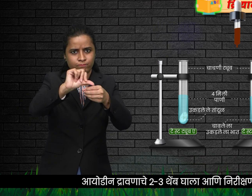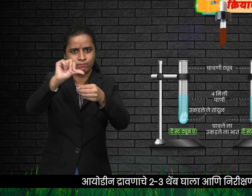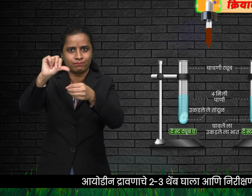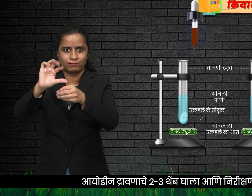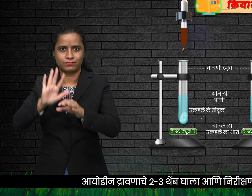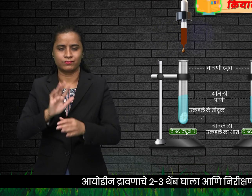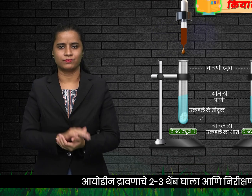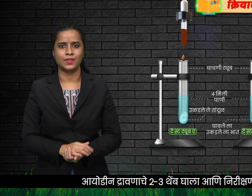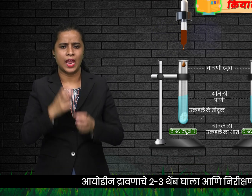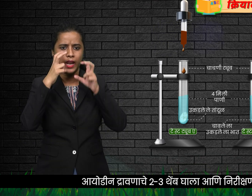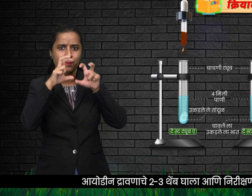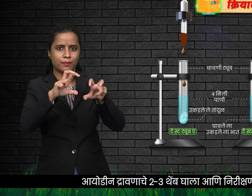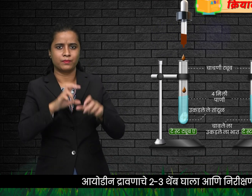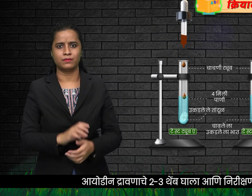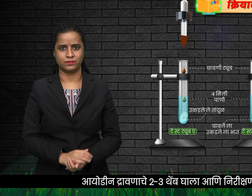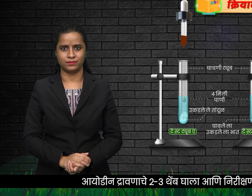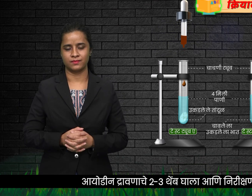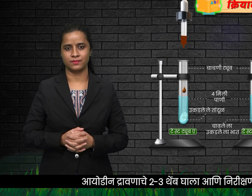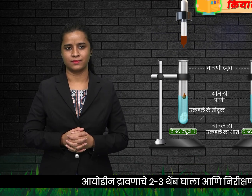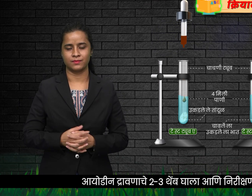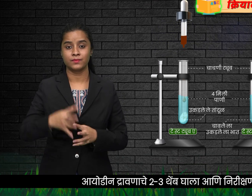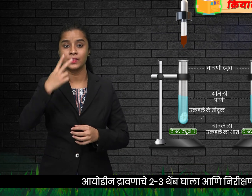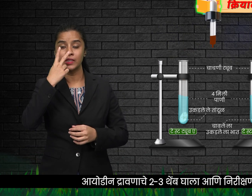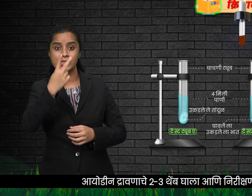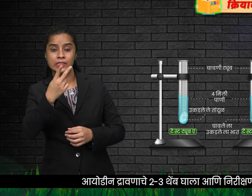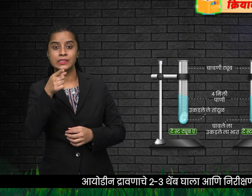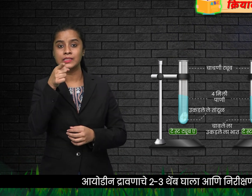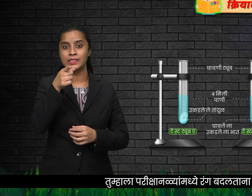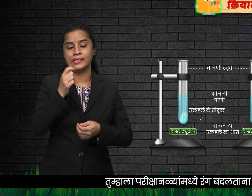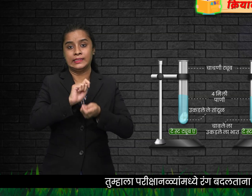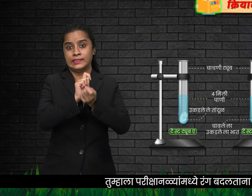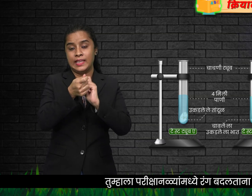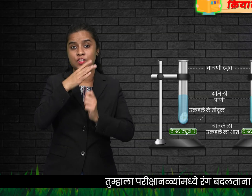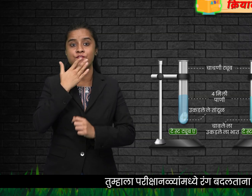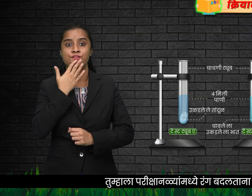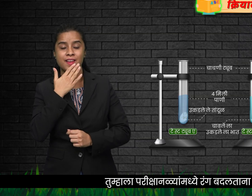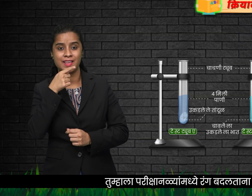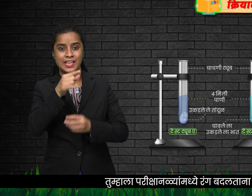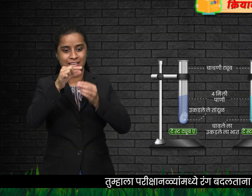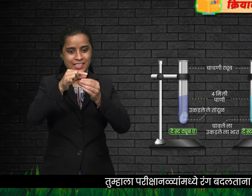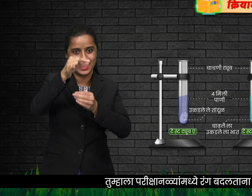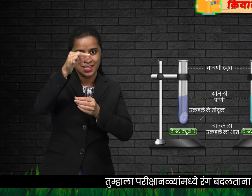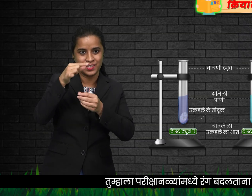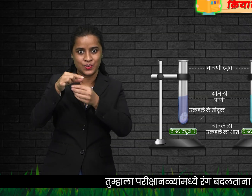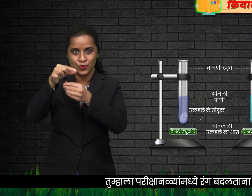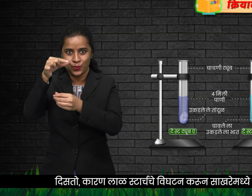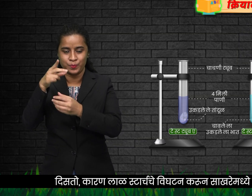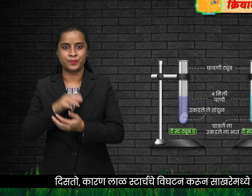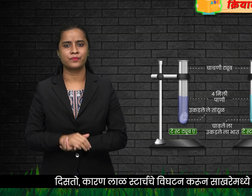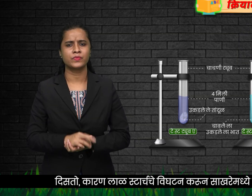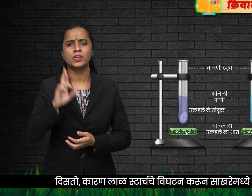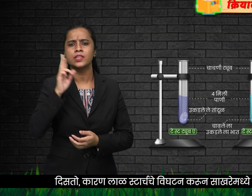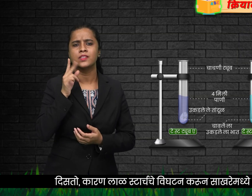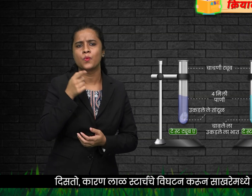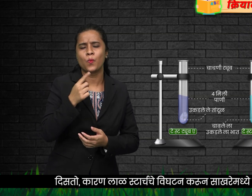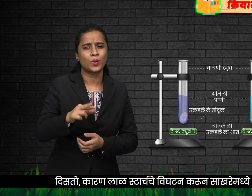आयोडीन द्रावणाचे 2 ते 3 थेंब घाला आणि निरीक्षण करा. तुम्हाला परीक्षा नळ्यांमध्ये रंग बदलताना